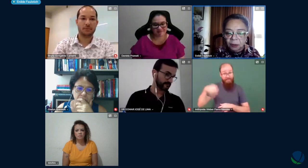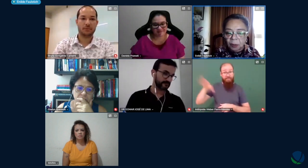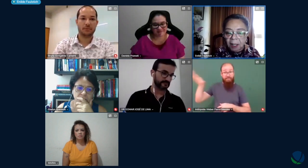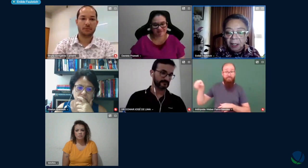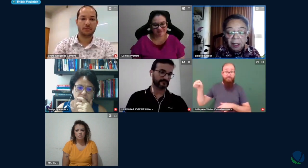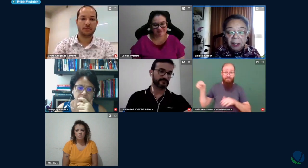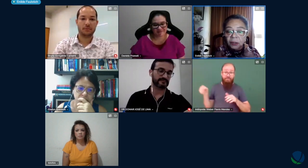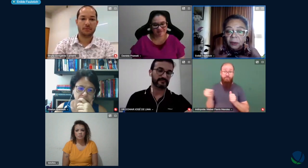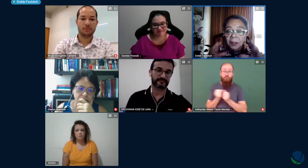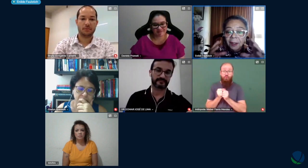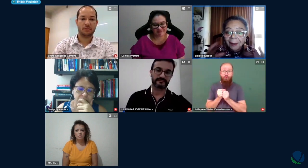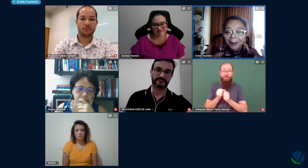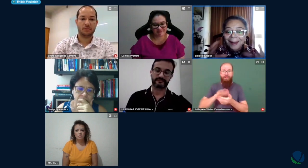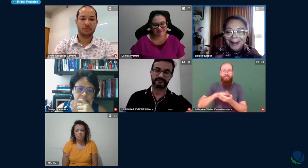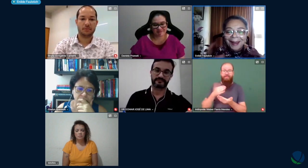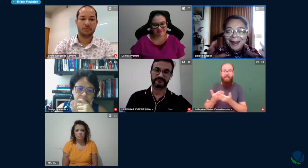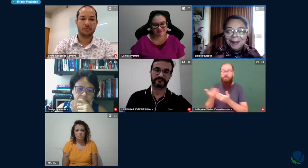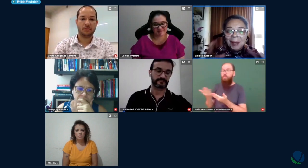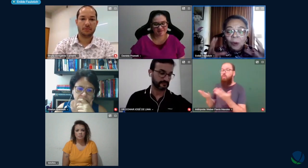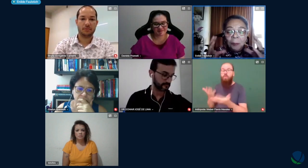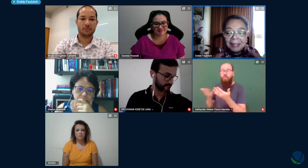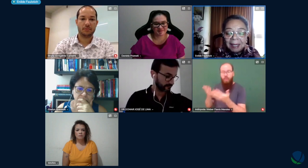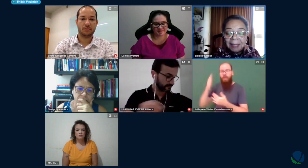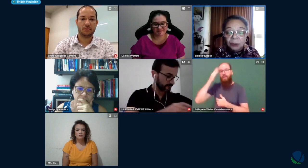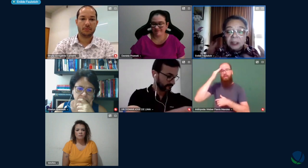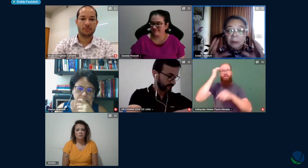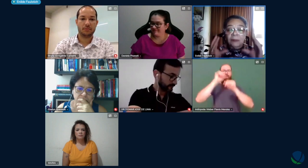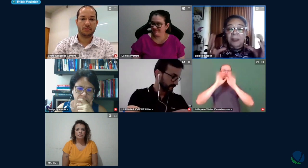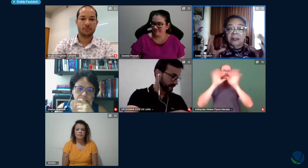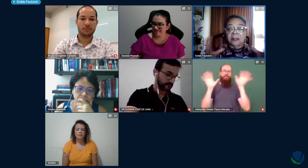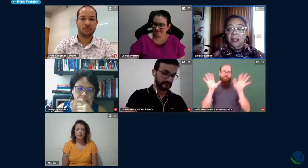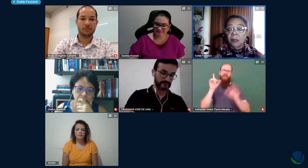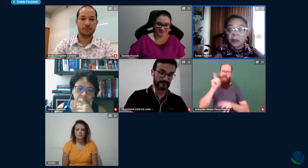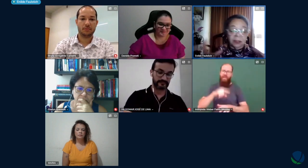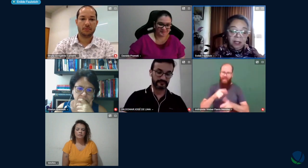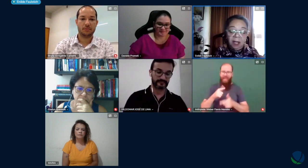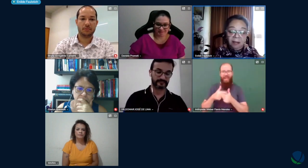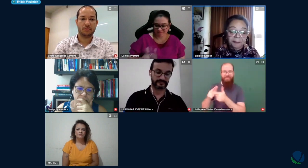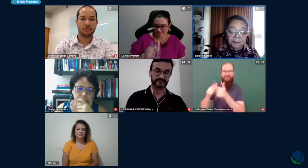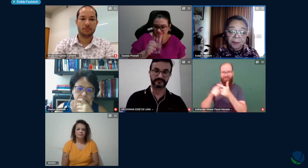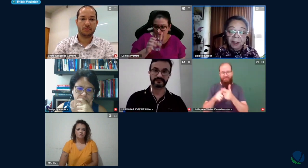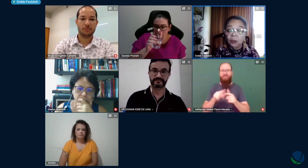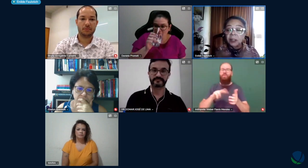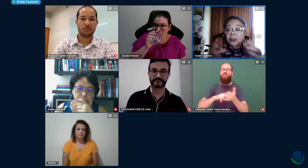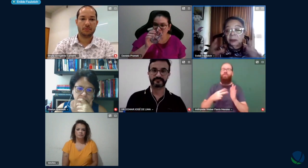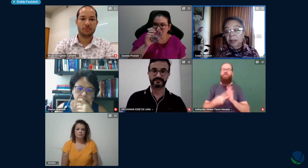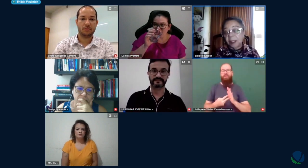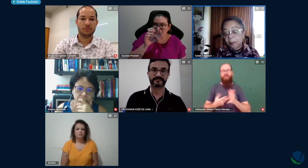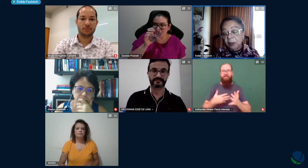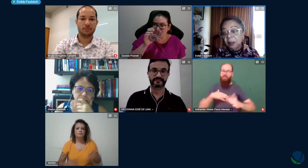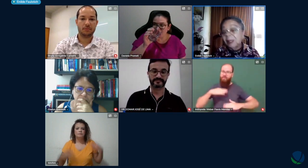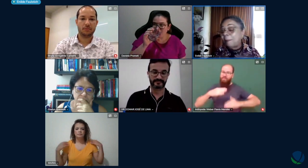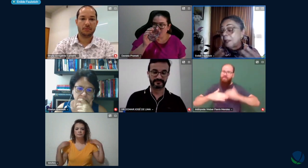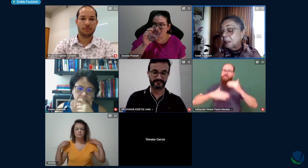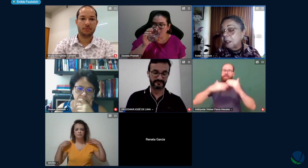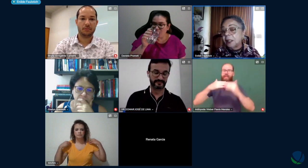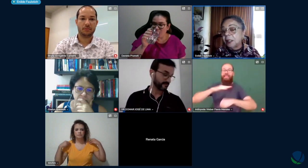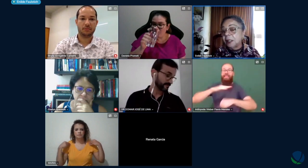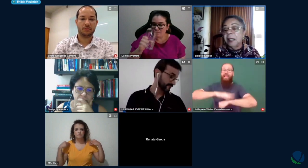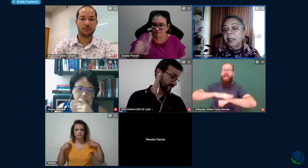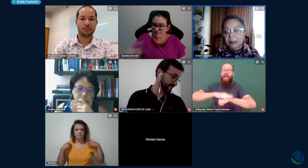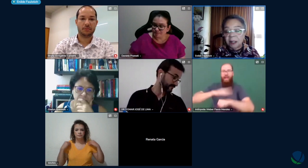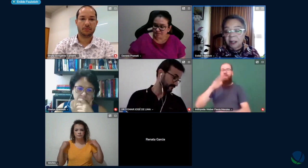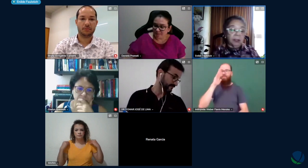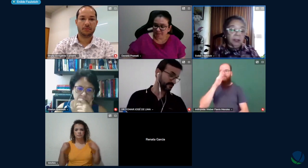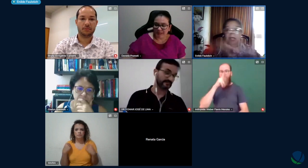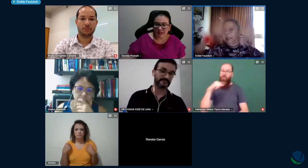me situar. Isso é complicado, isso é uma formação que se dá durante um tempo. Então é preciso que a gente